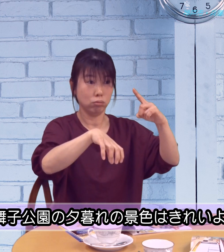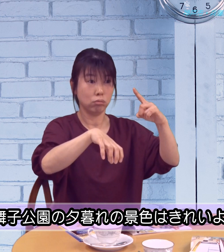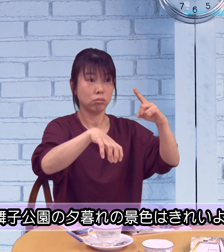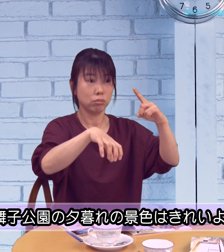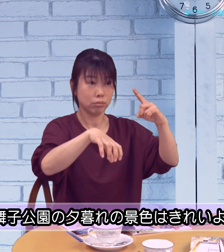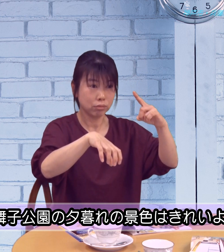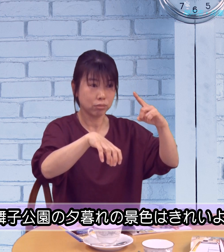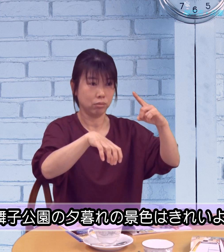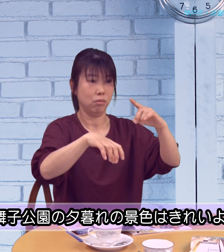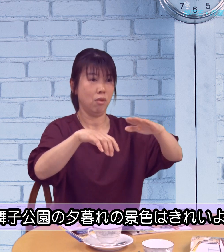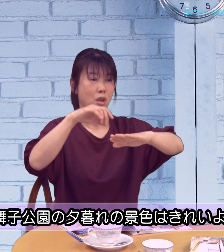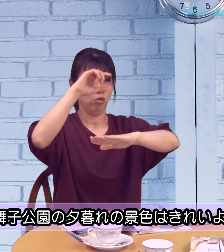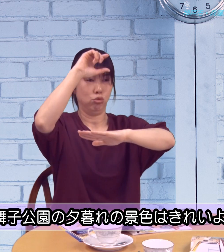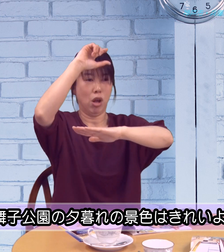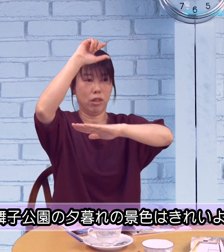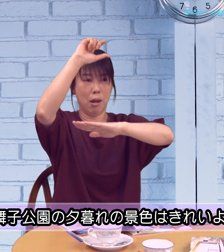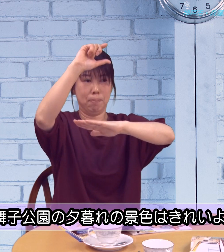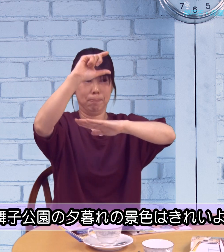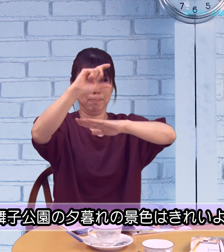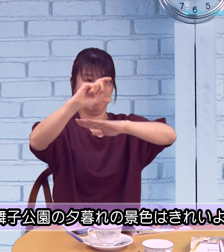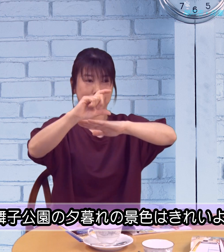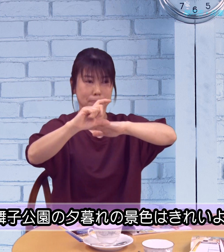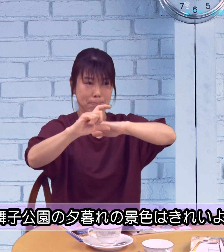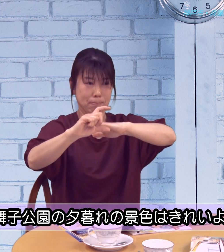舞子公園の夕暮れの景色は